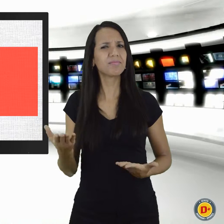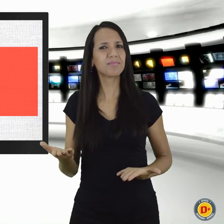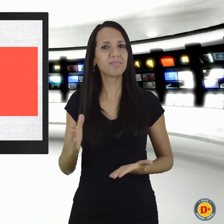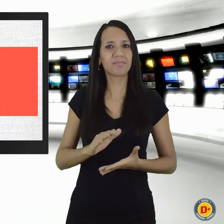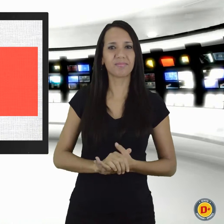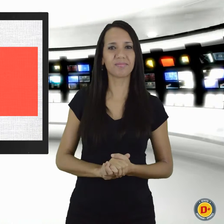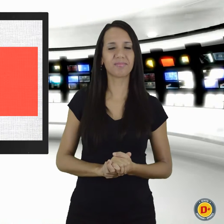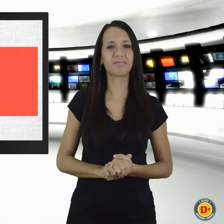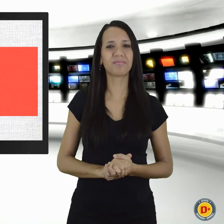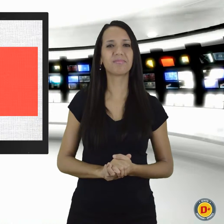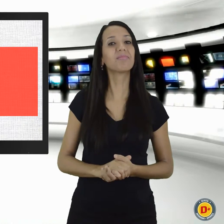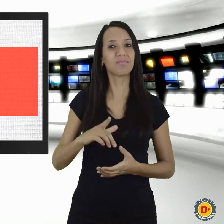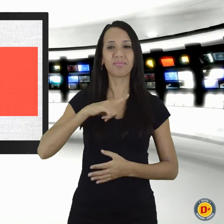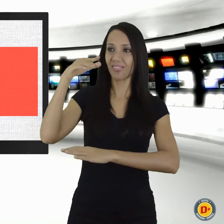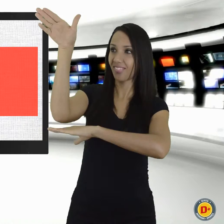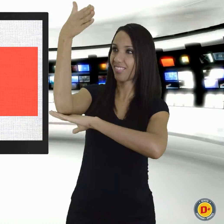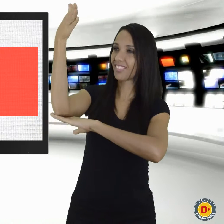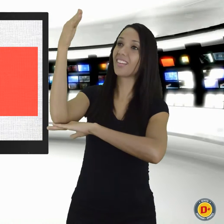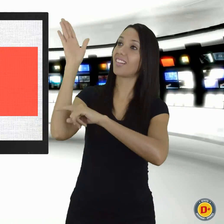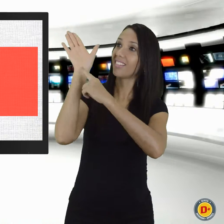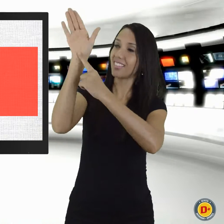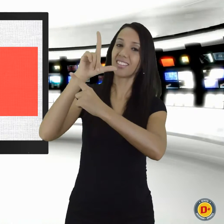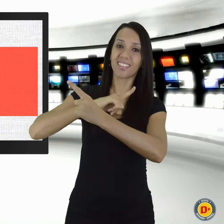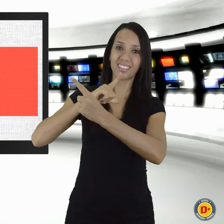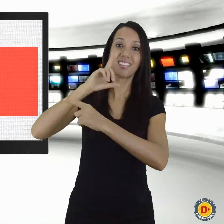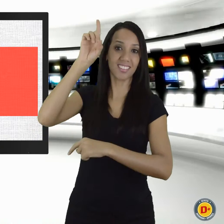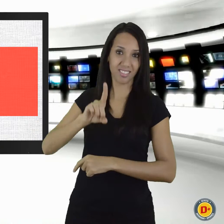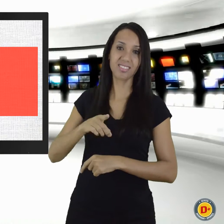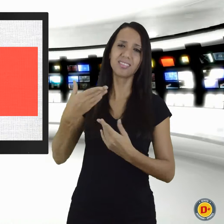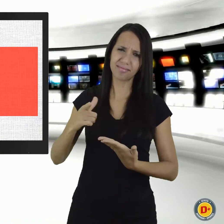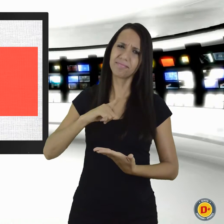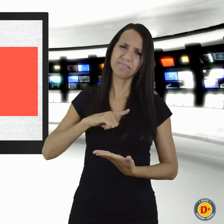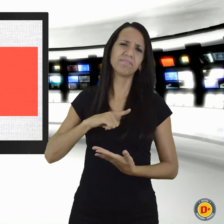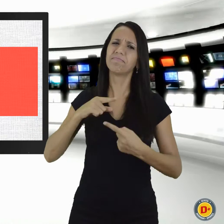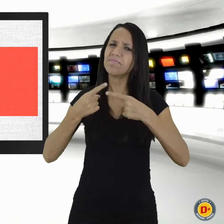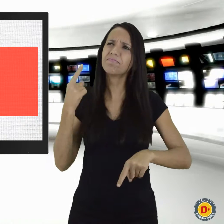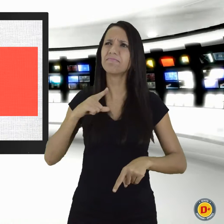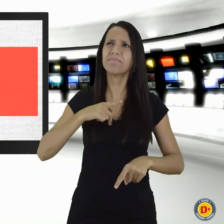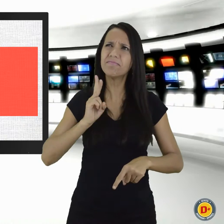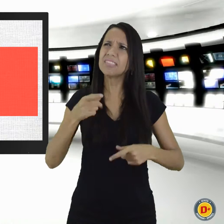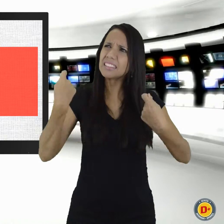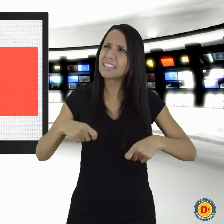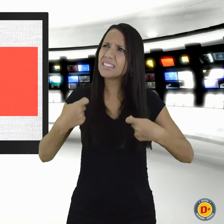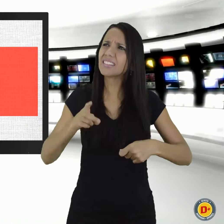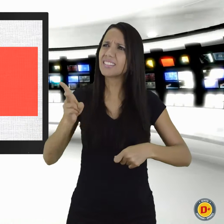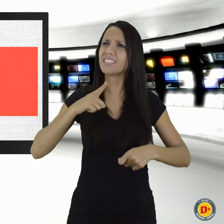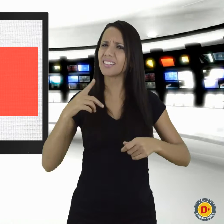Levantar a bandeira da causa das pessoas com deficiência, em minha opinião, não quer dizer que eu tenha necessariamente que tocar com outro músico com